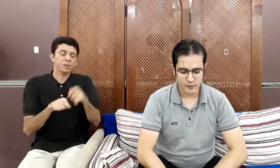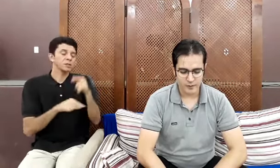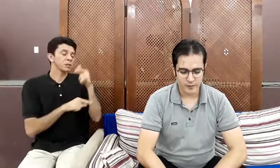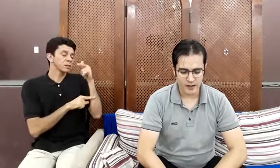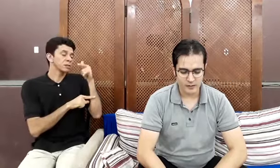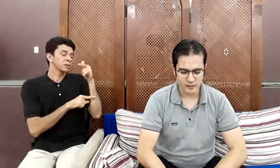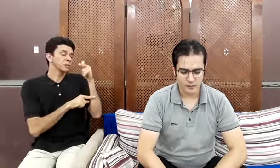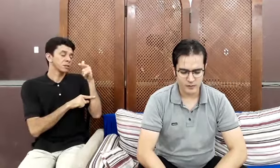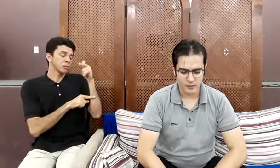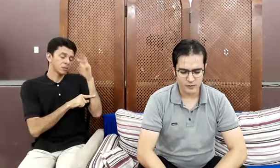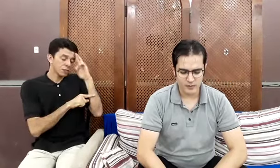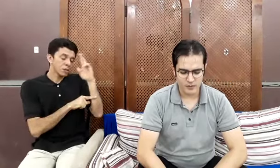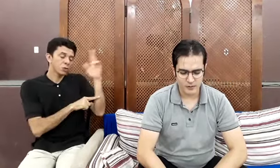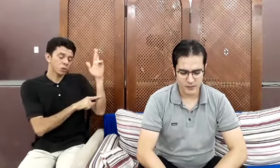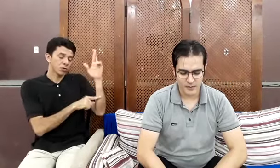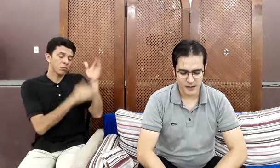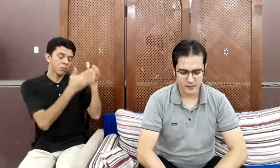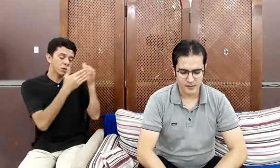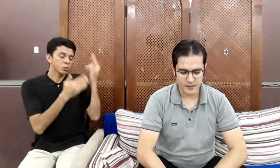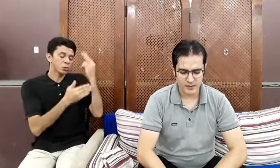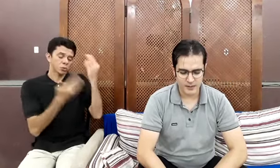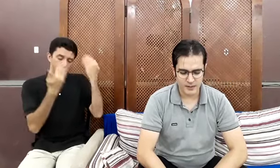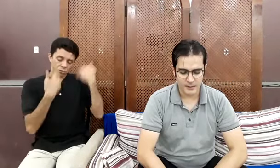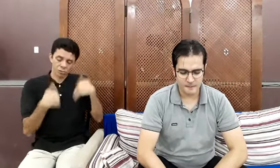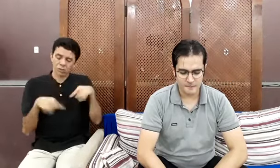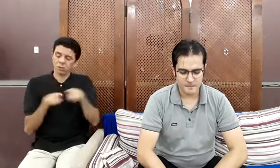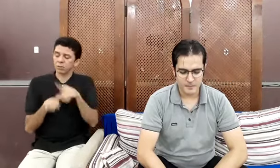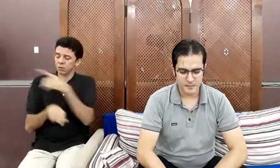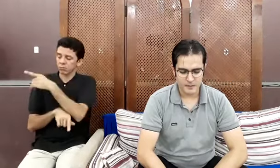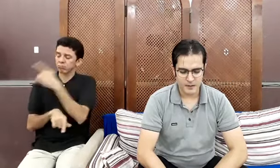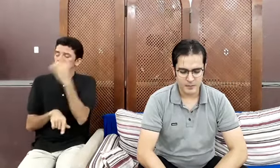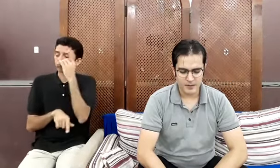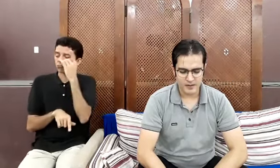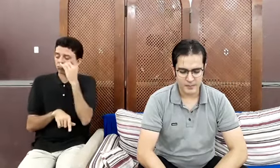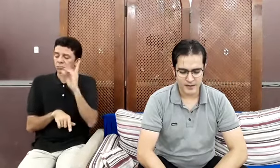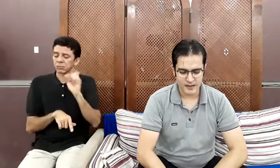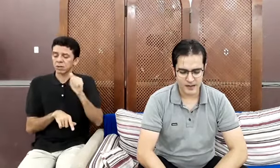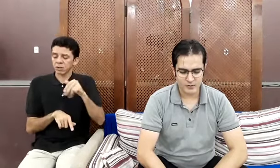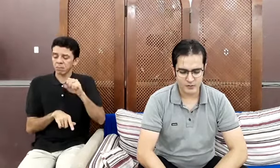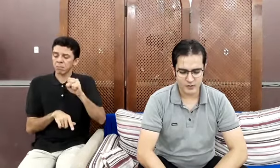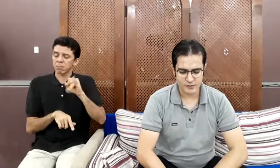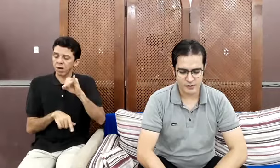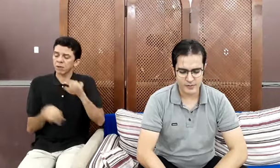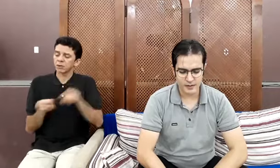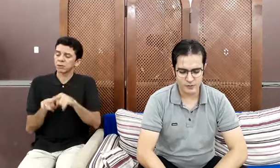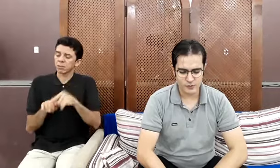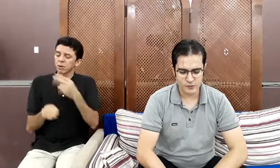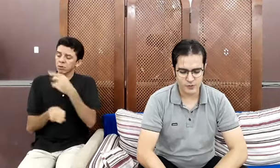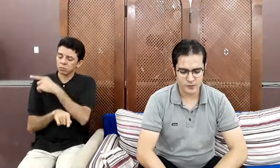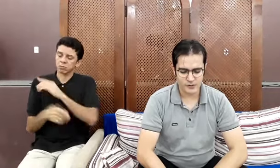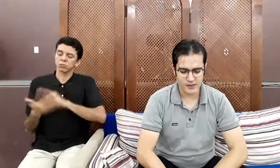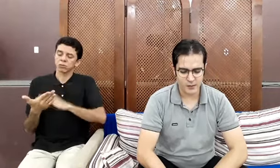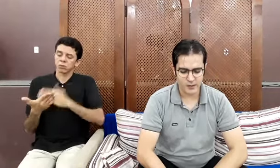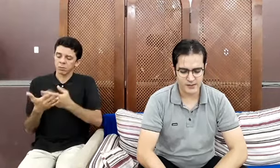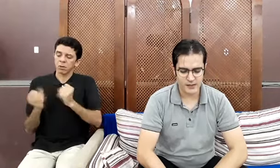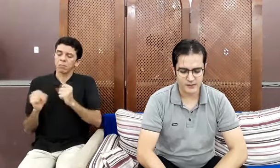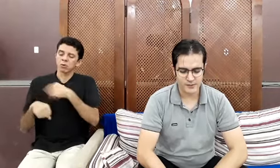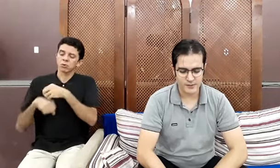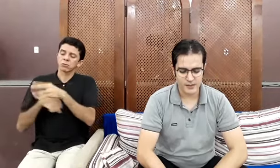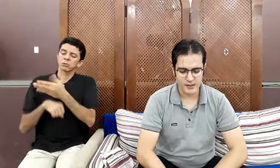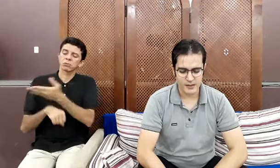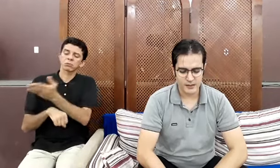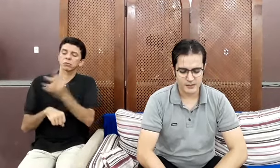a Tua vontade, Senhor Deus. Abençoa nosso irmão Damásio, que também está aqui, que ele possa interpretar, Senhor Deus, para que os surdos possam ser